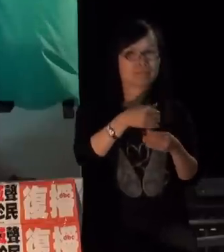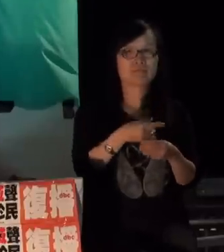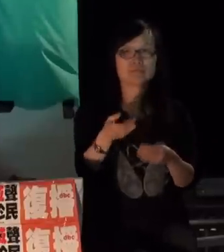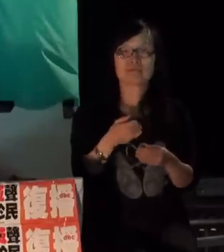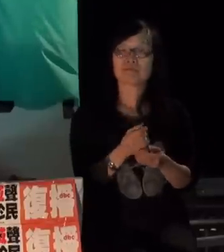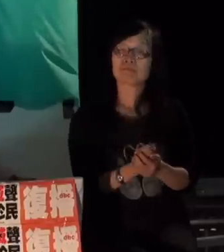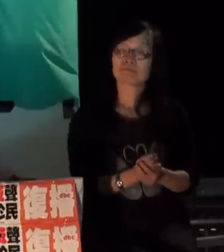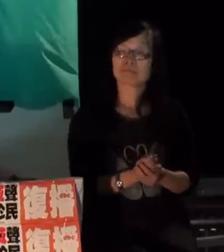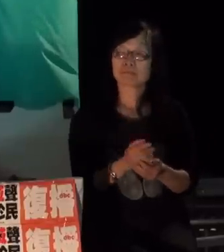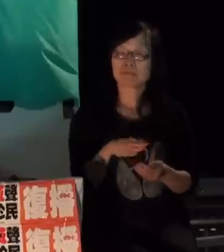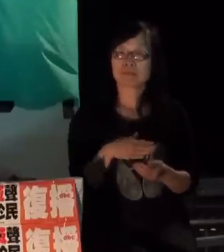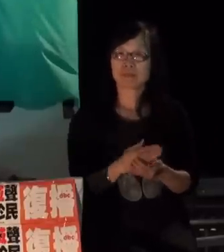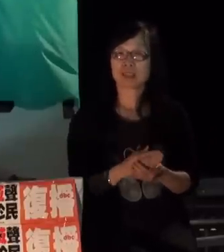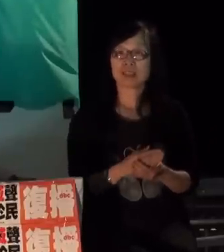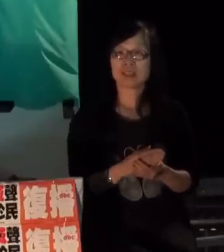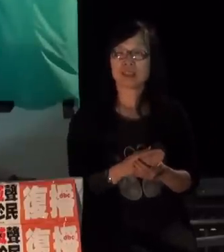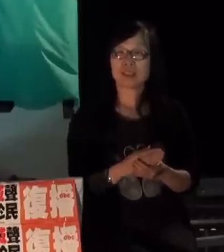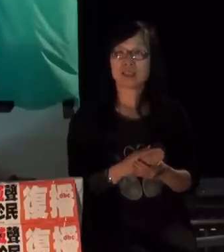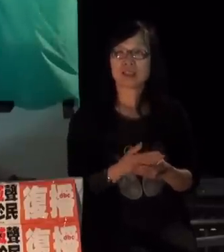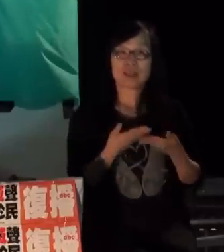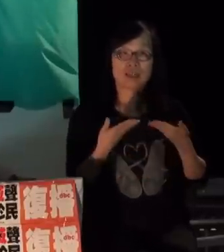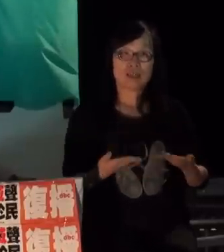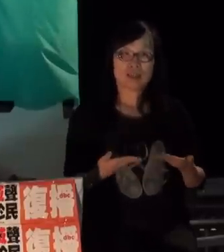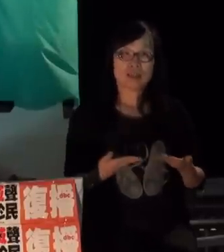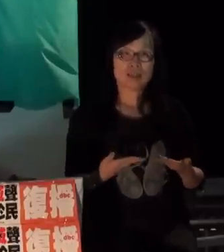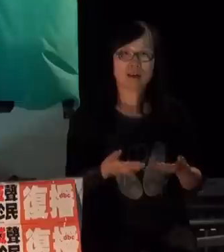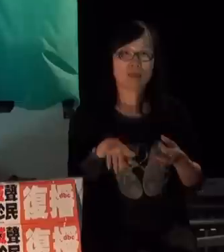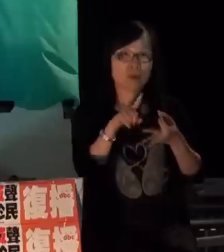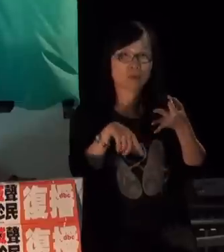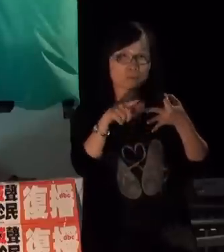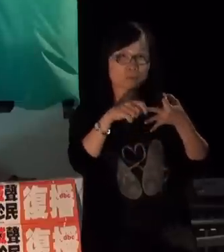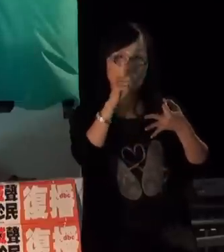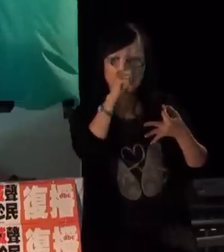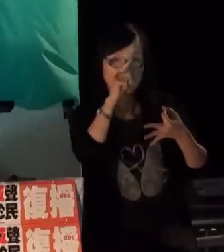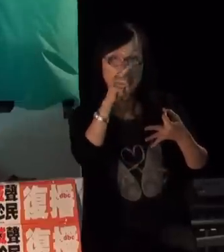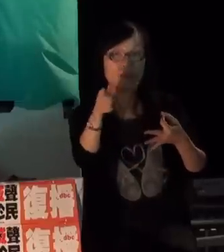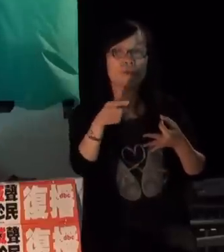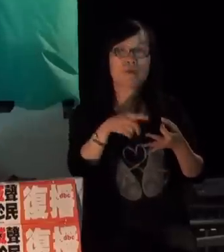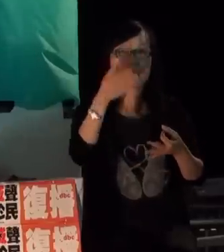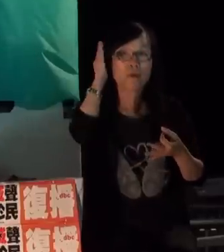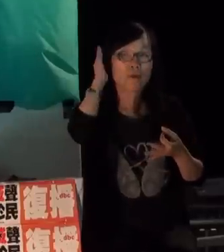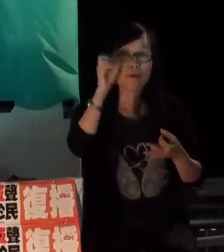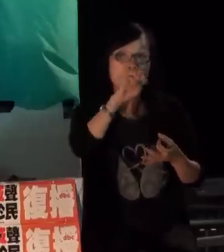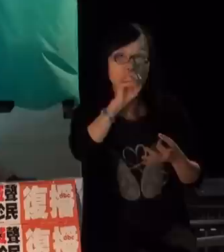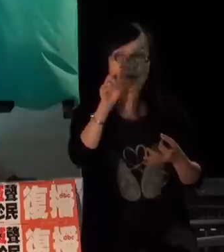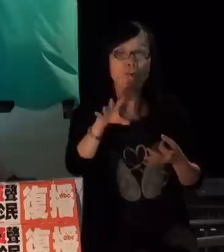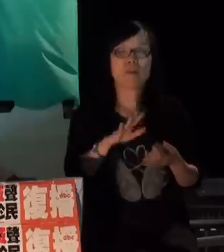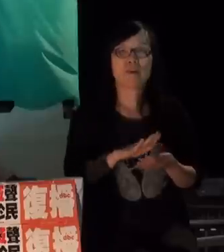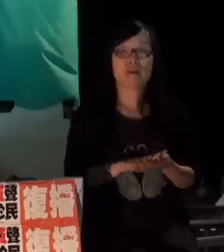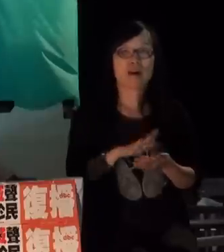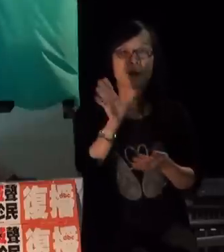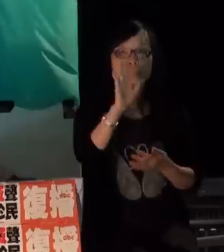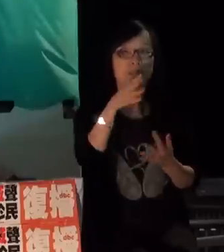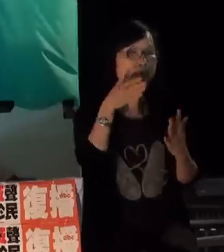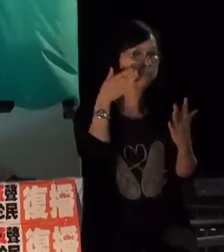阿哥？所以今日阿當阿蘇錦良喺度。講話喂，我哋不宜介